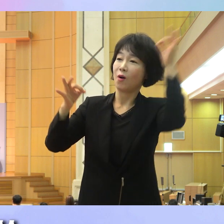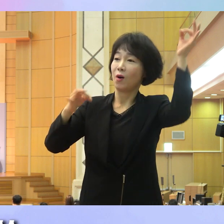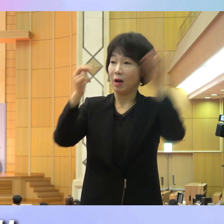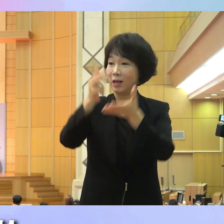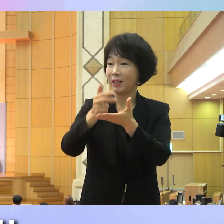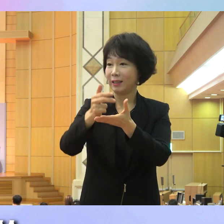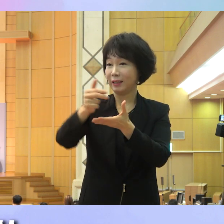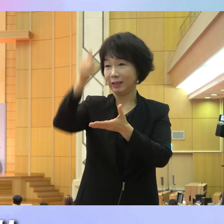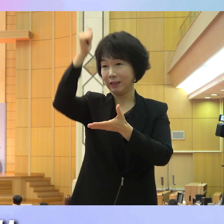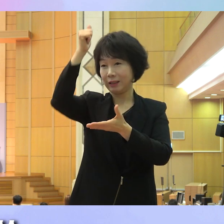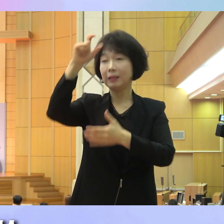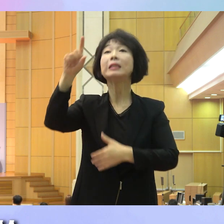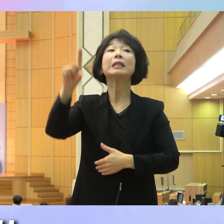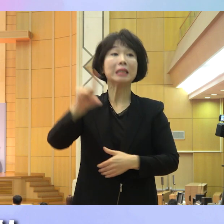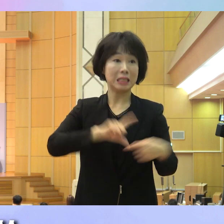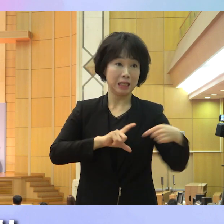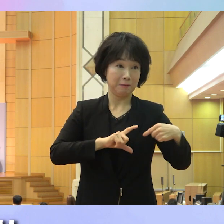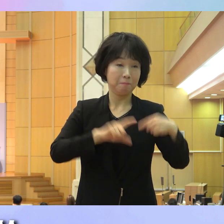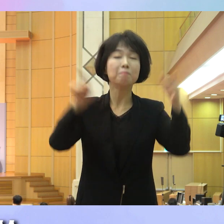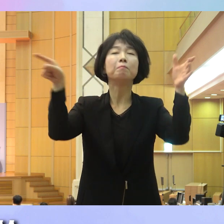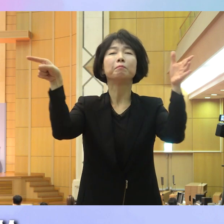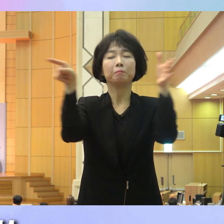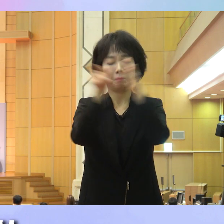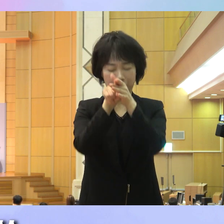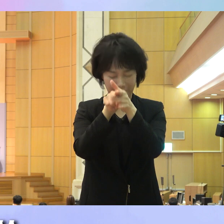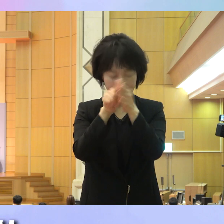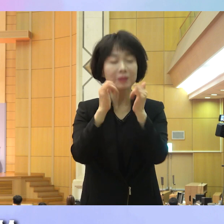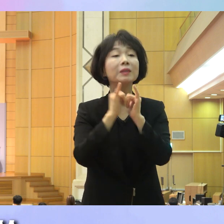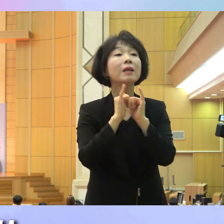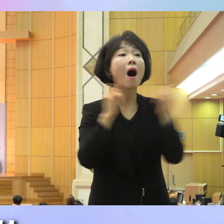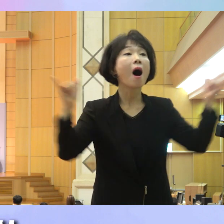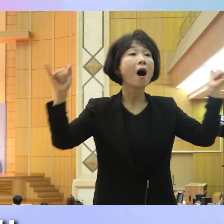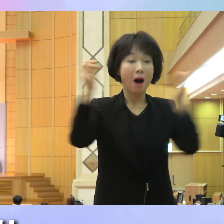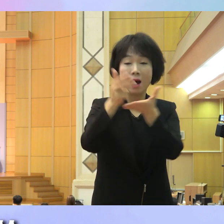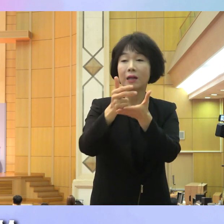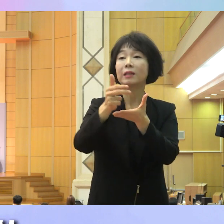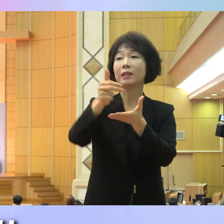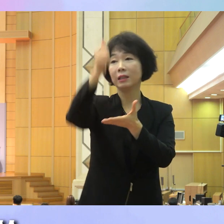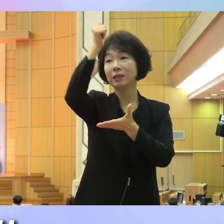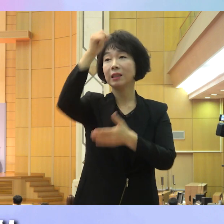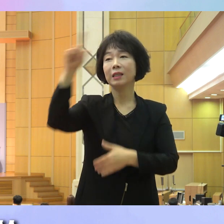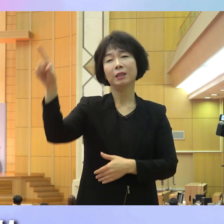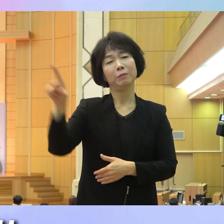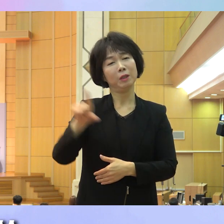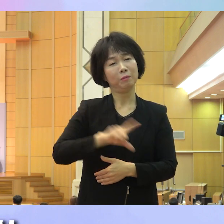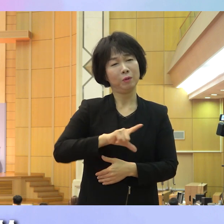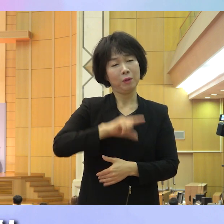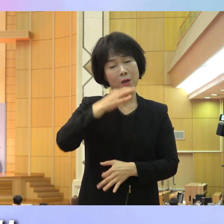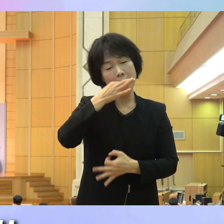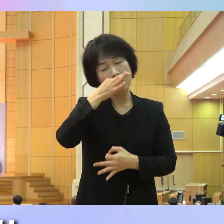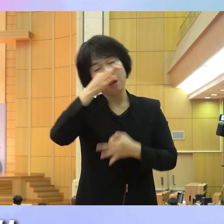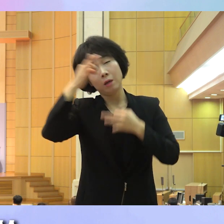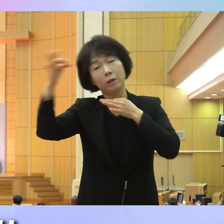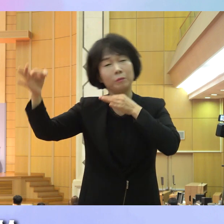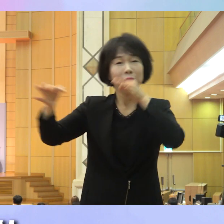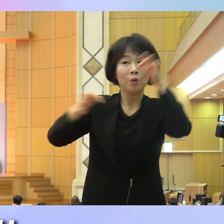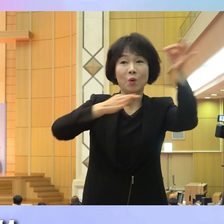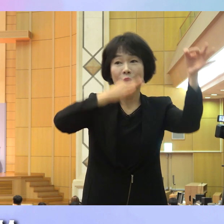부르시오. 그 이름을 믿는 자, 그 이름을